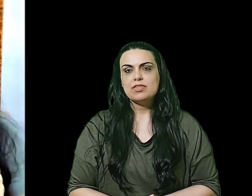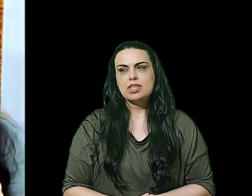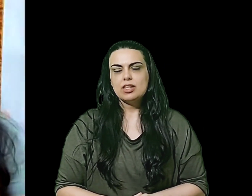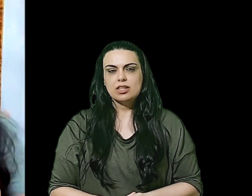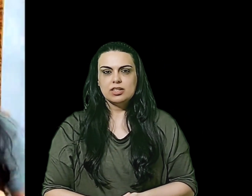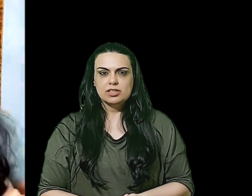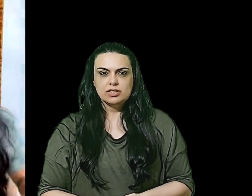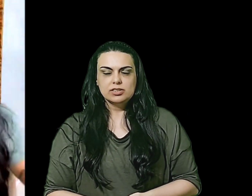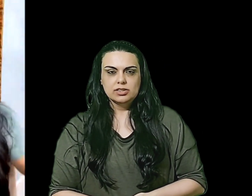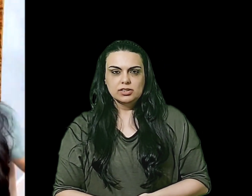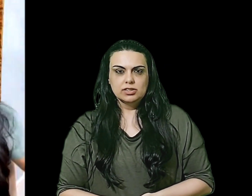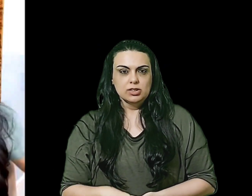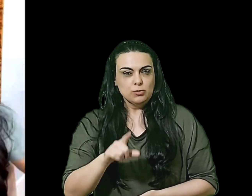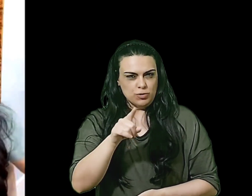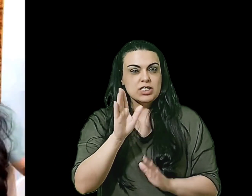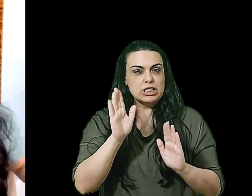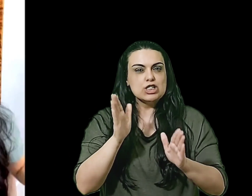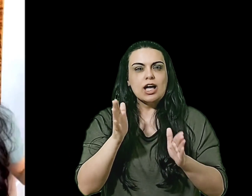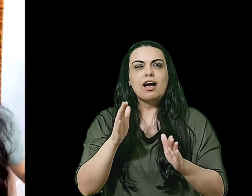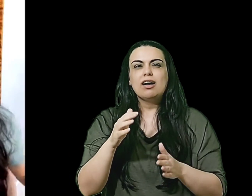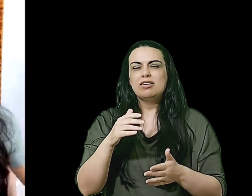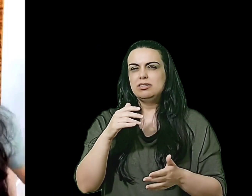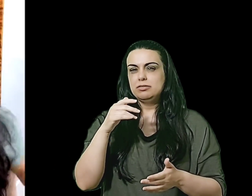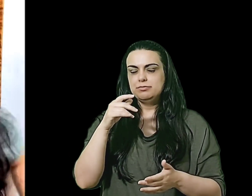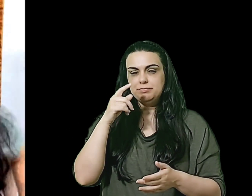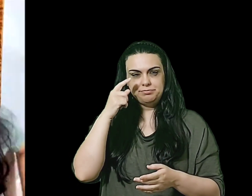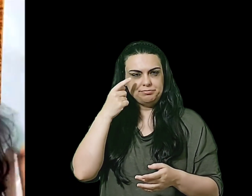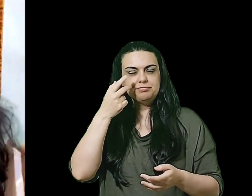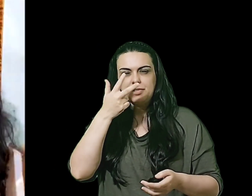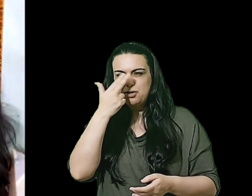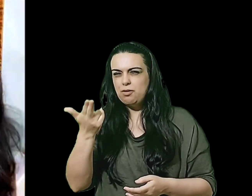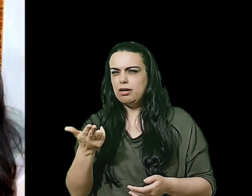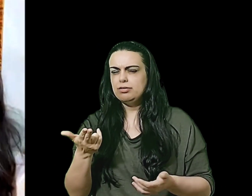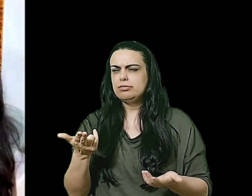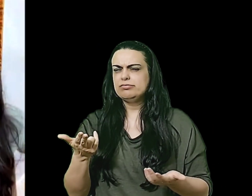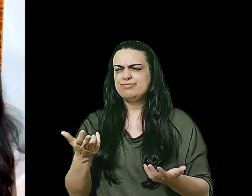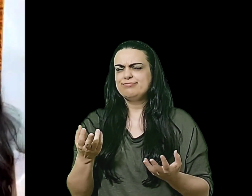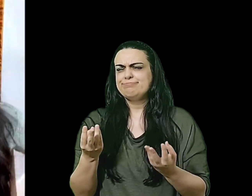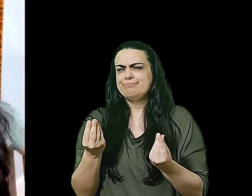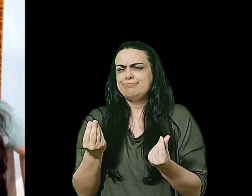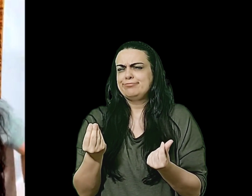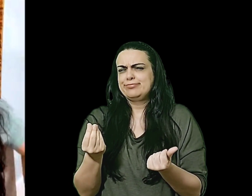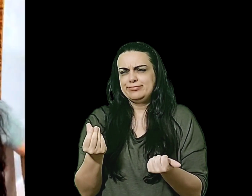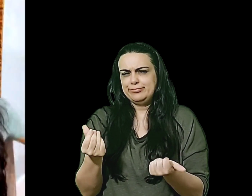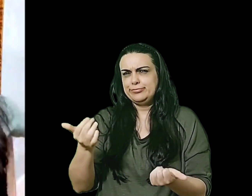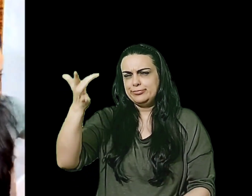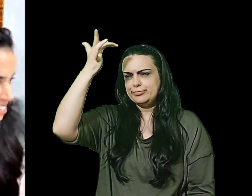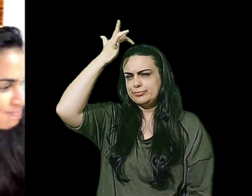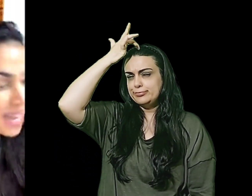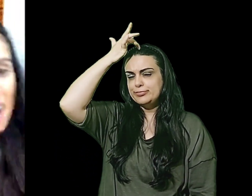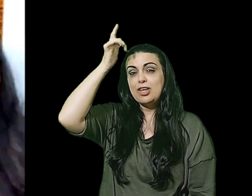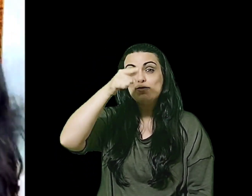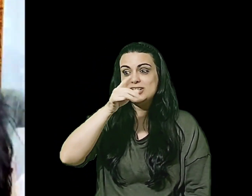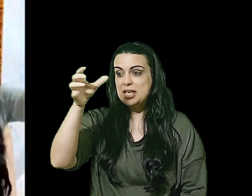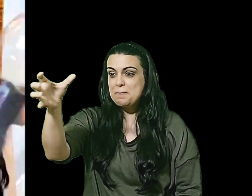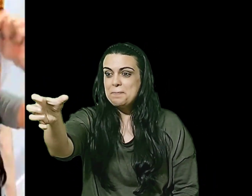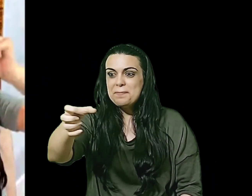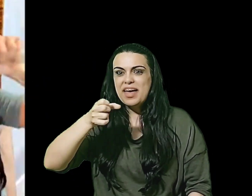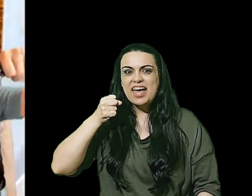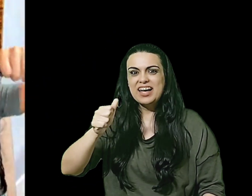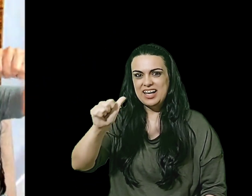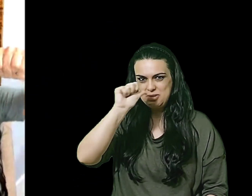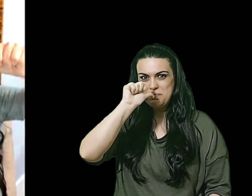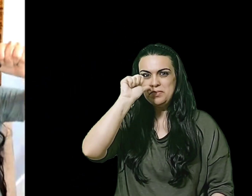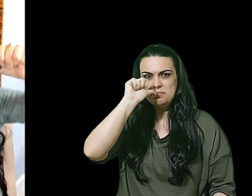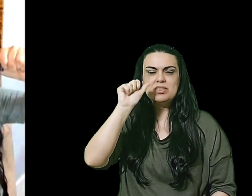aqui já teve que lidar com a sensação desagradável de você pegar uma